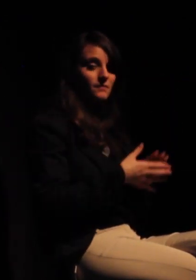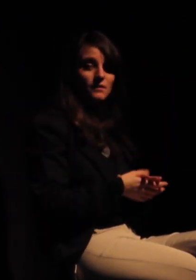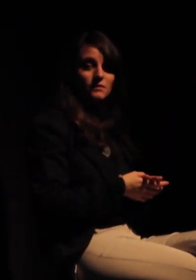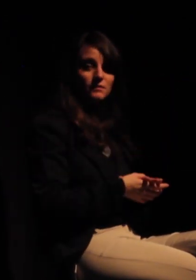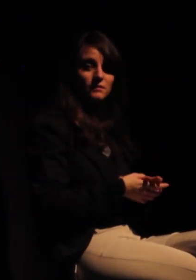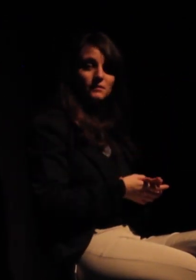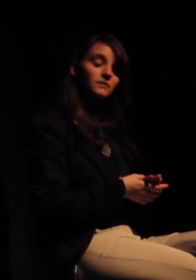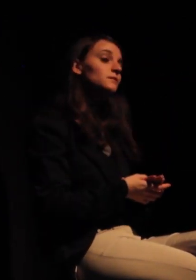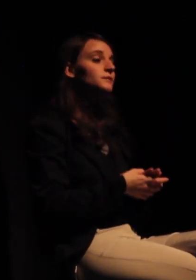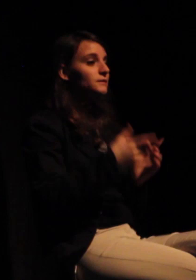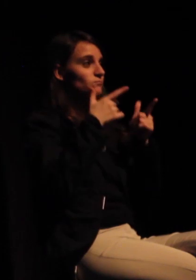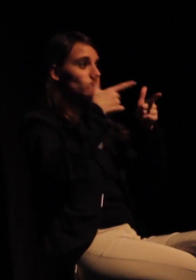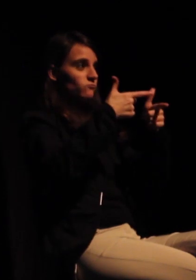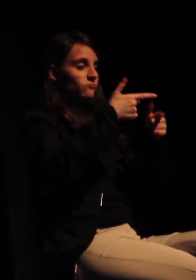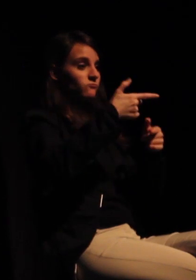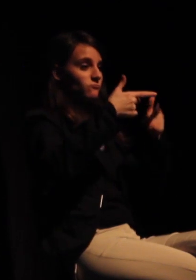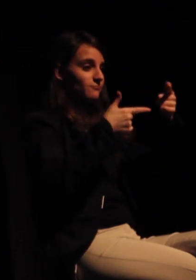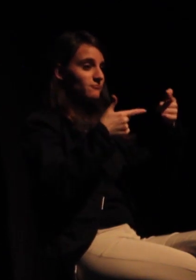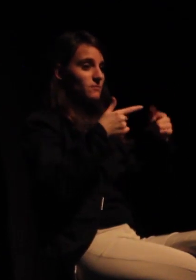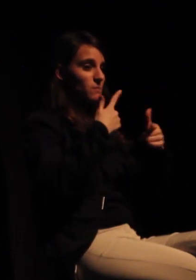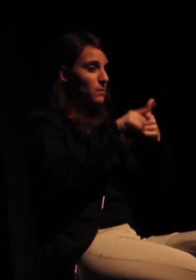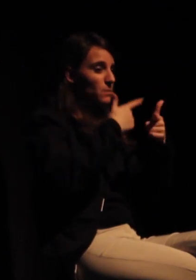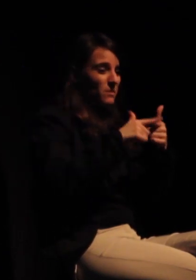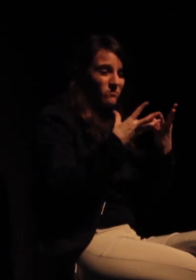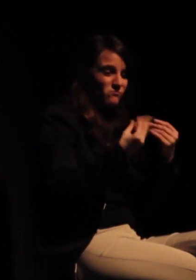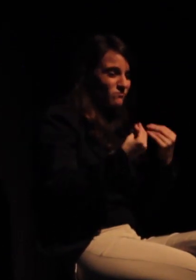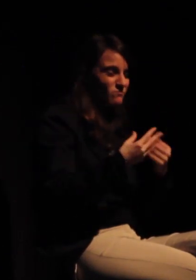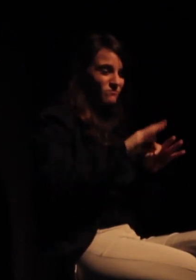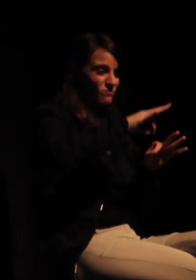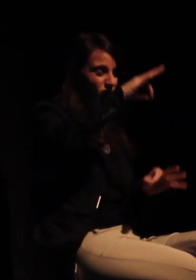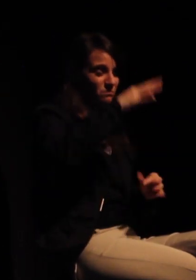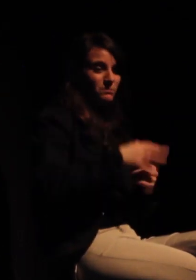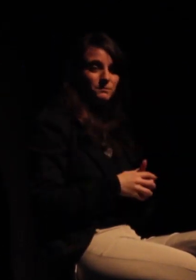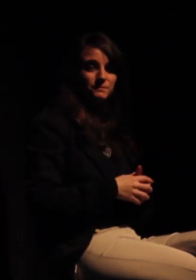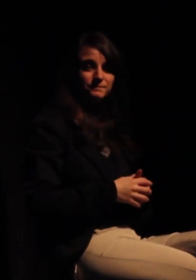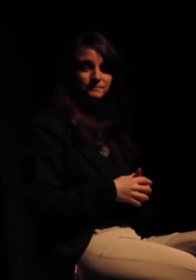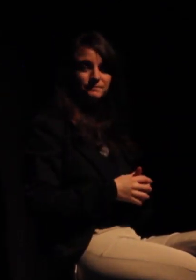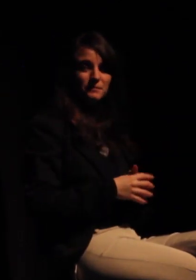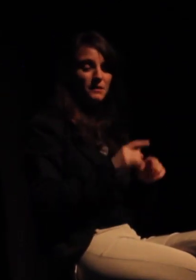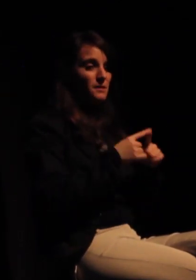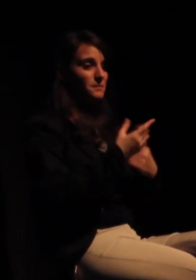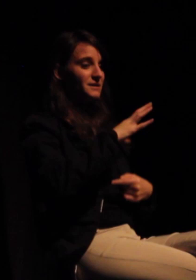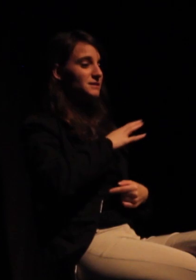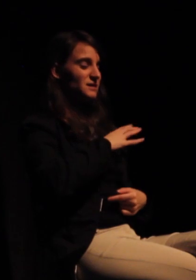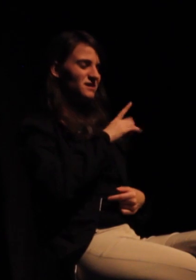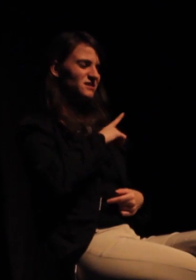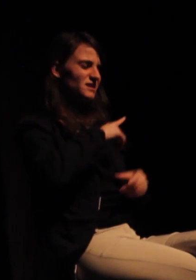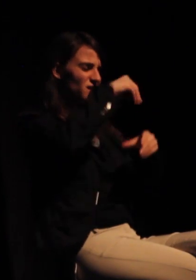e assalto, etc, etc, etc, e caos, e etc. Mas a cidade tem muita